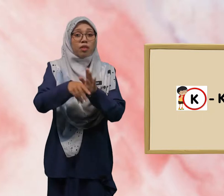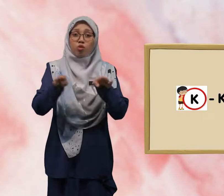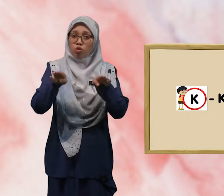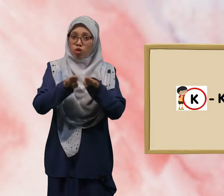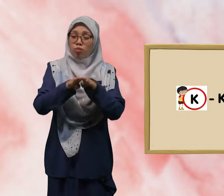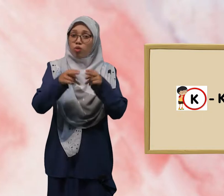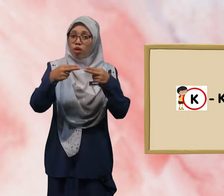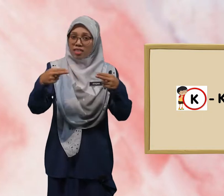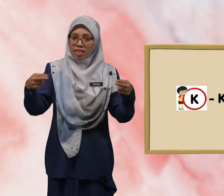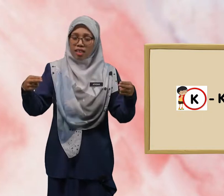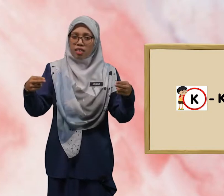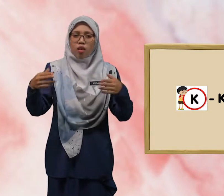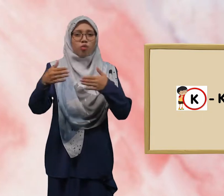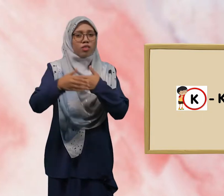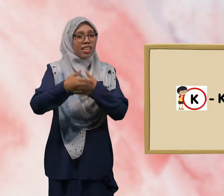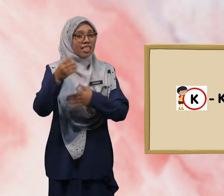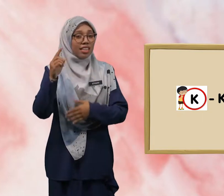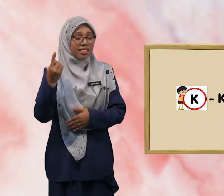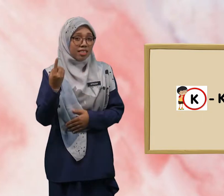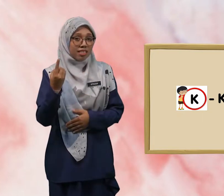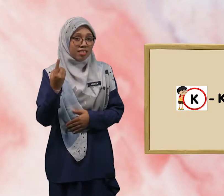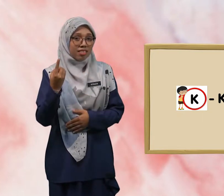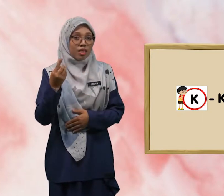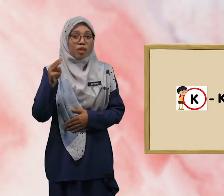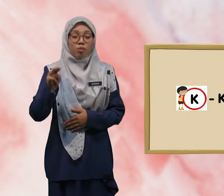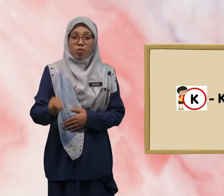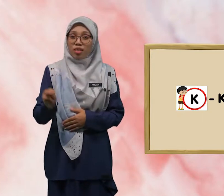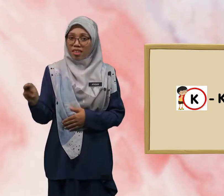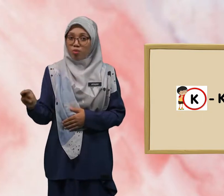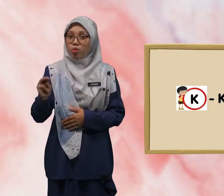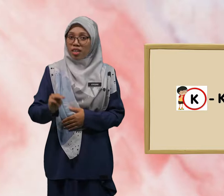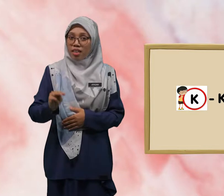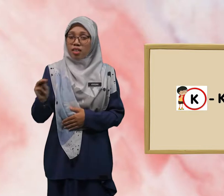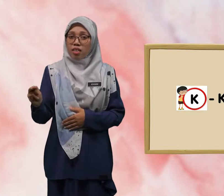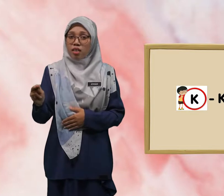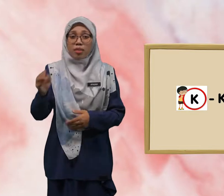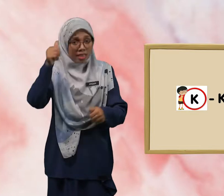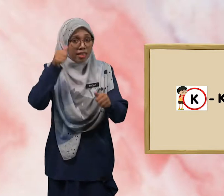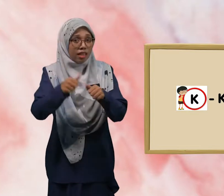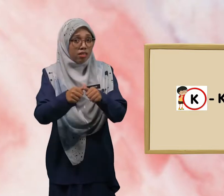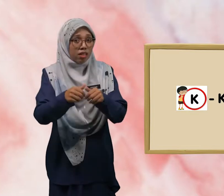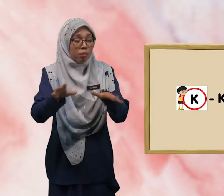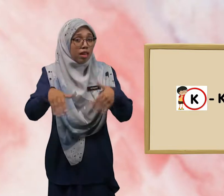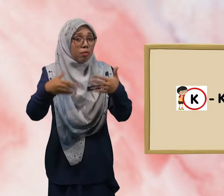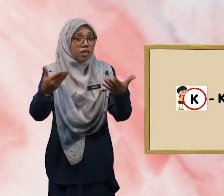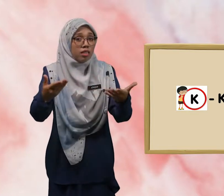penutup pula sign Mudah Saja murid-murid masih ingat bagaimana